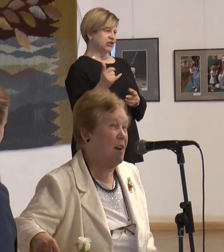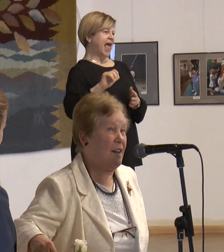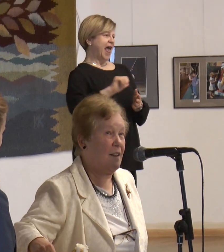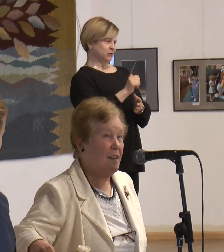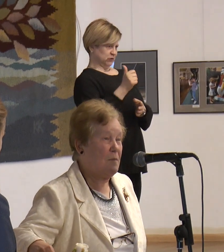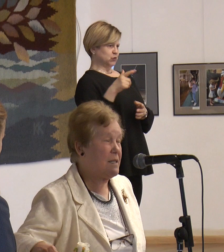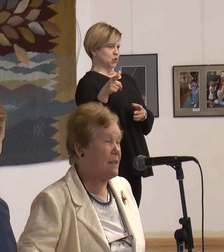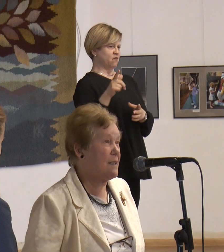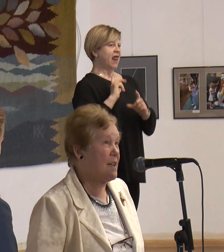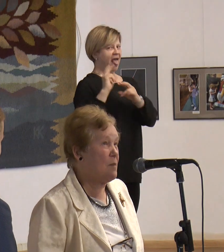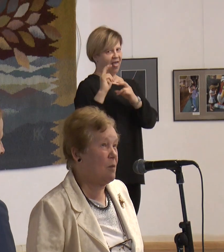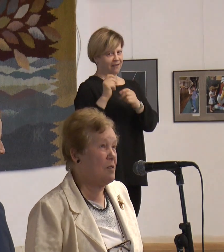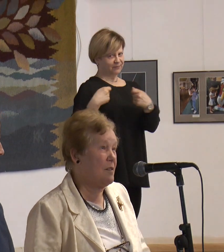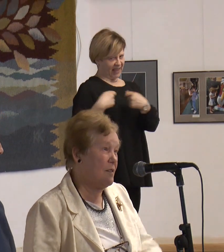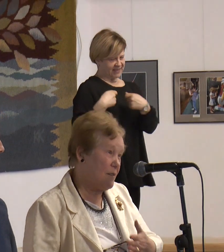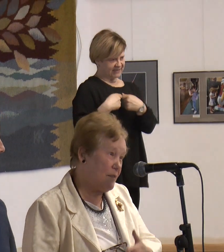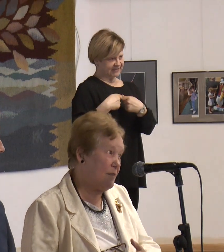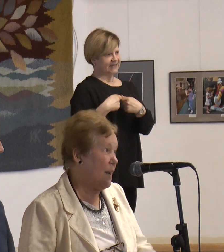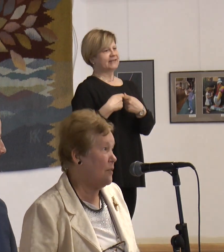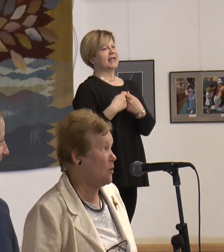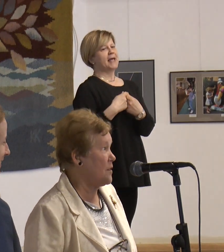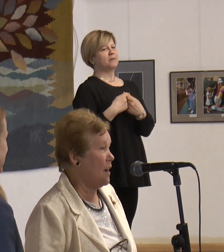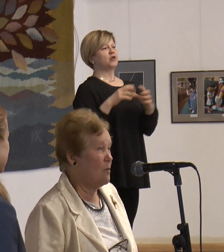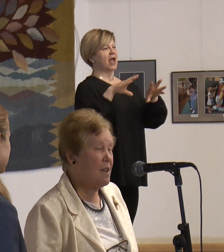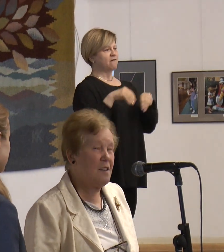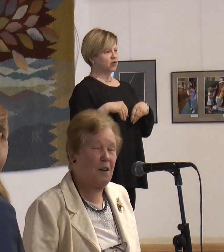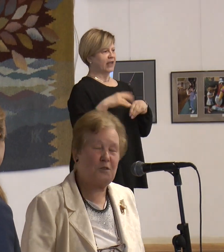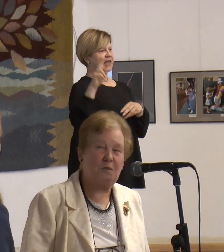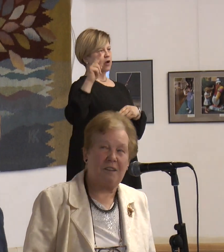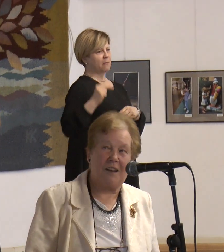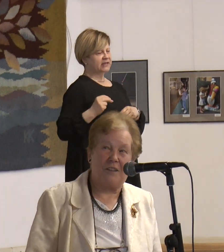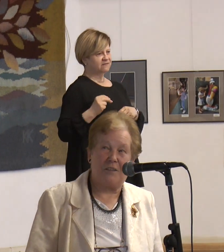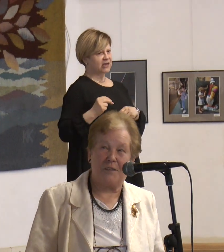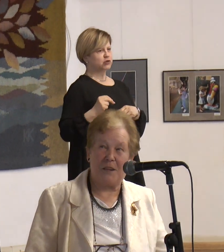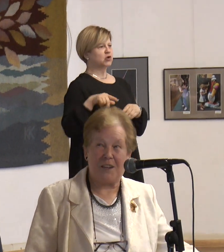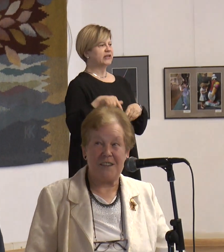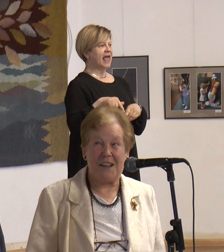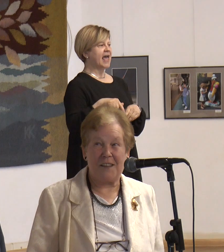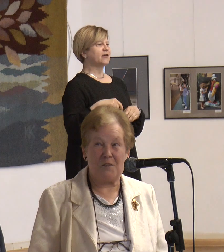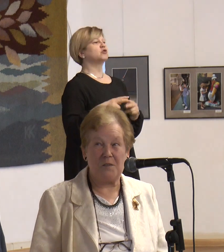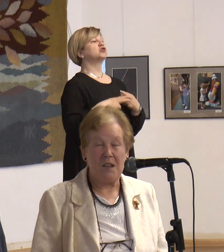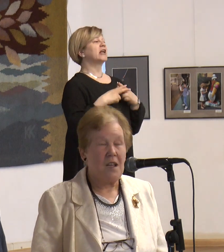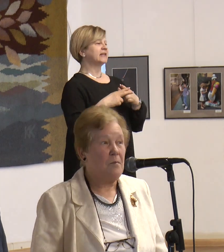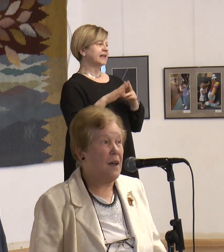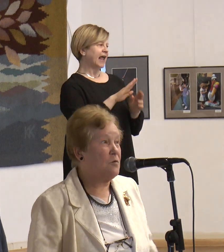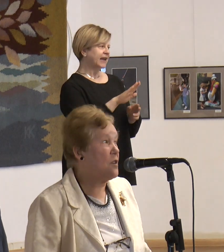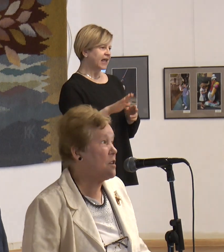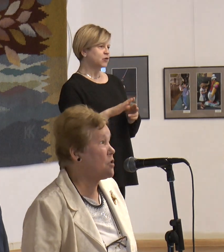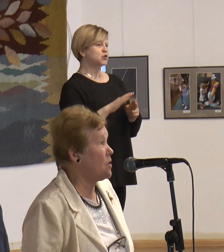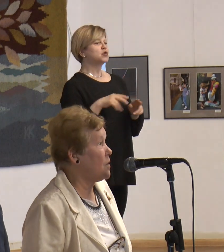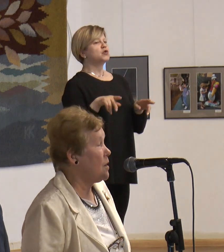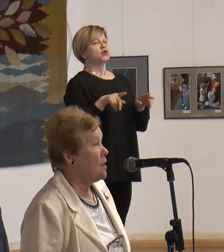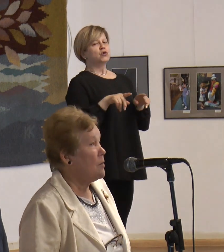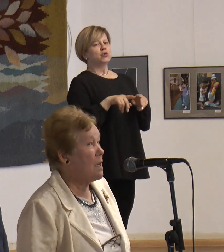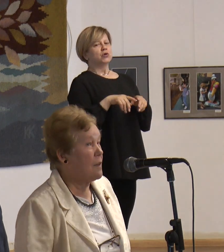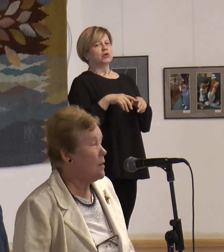is ő vele beszéltem, hogy elfogadják a meghívásunkat erre, besegítnek nekünk, mert ugyanis